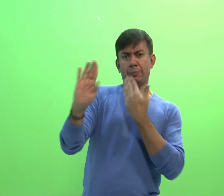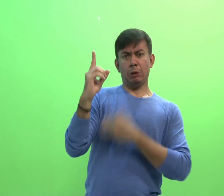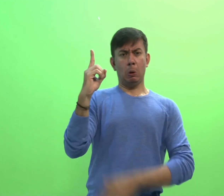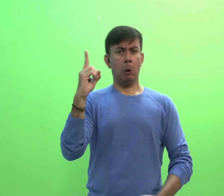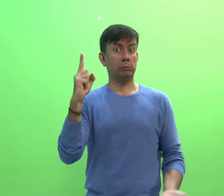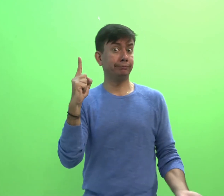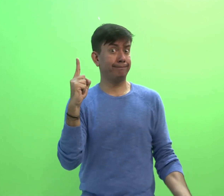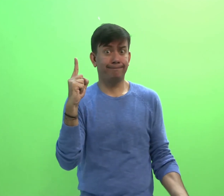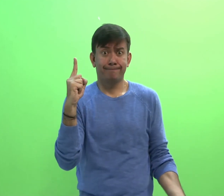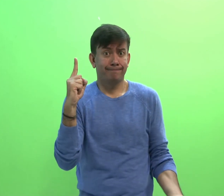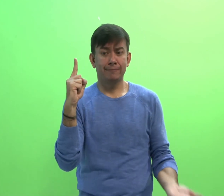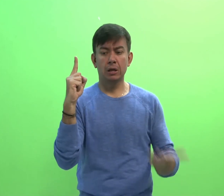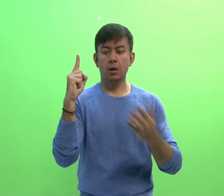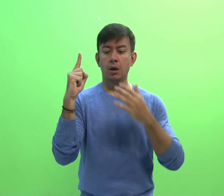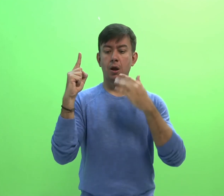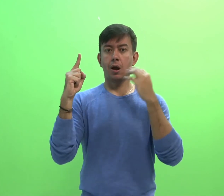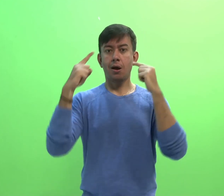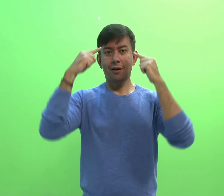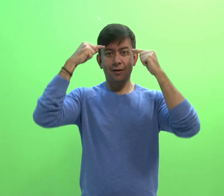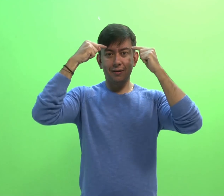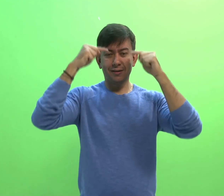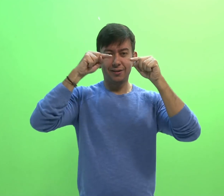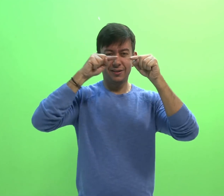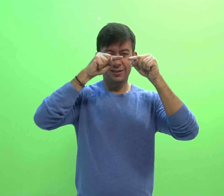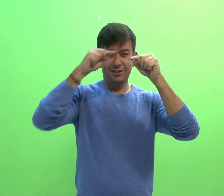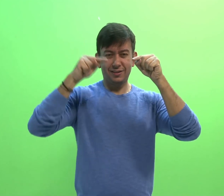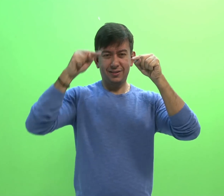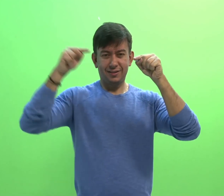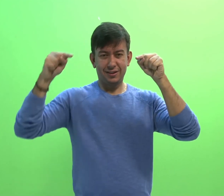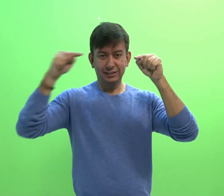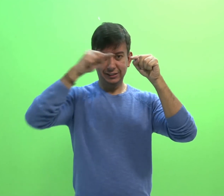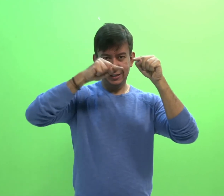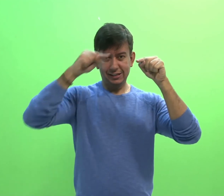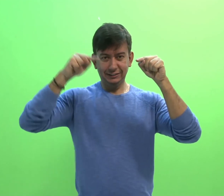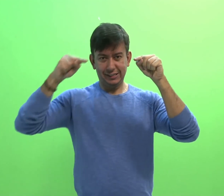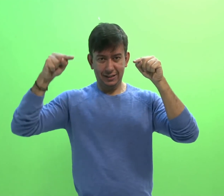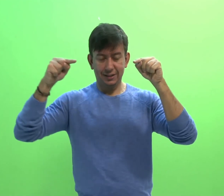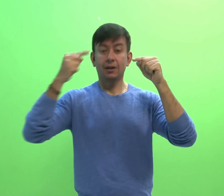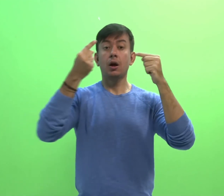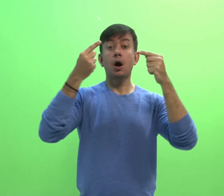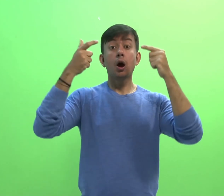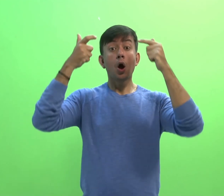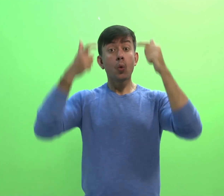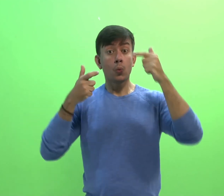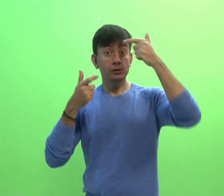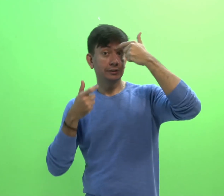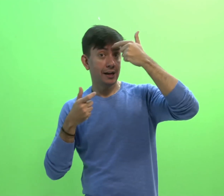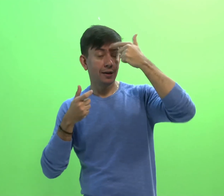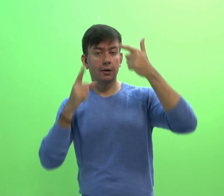Então, eu vou ter que ter um movimento e uma locação. Sinal para difícil?